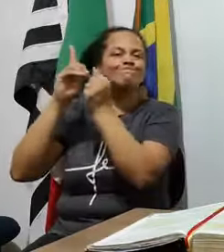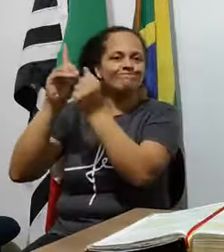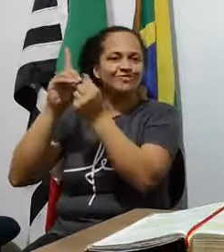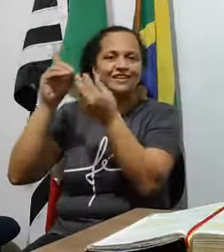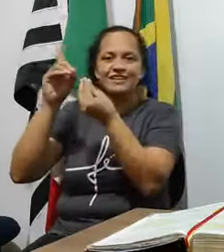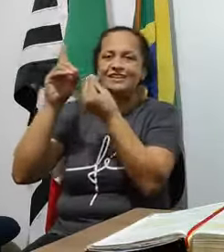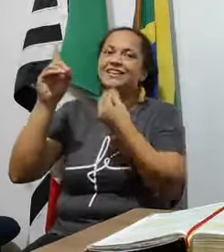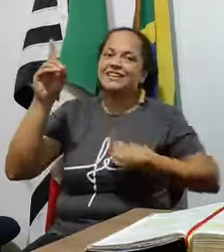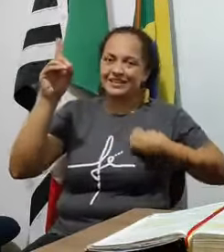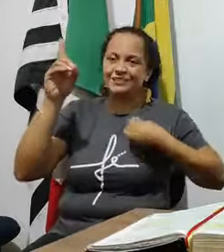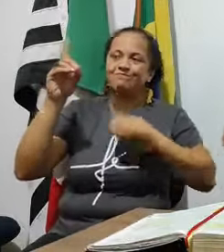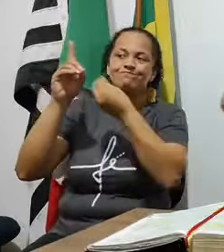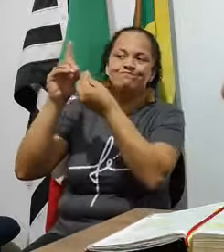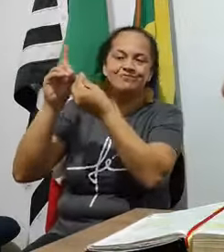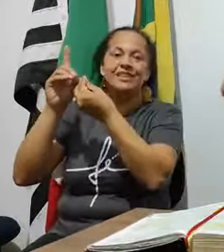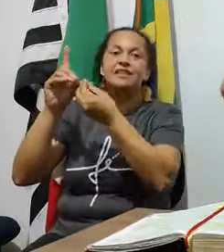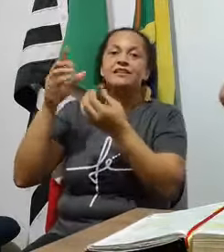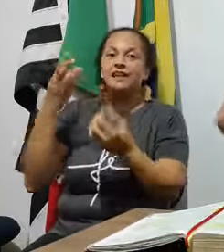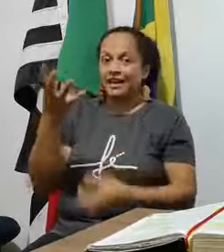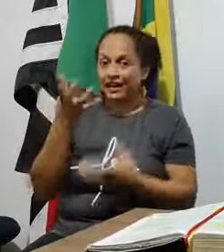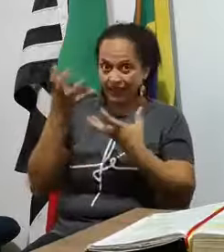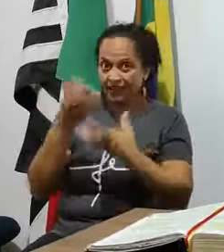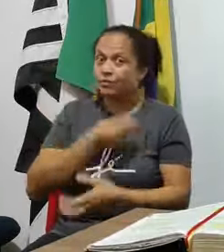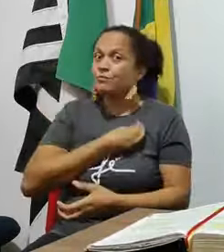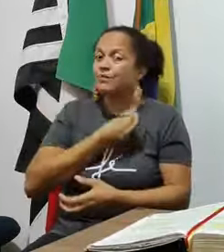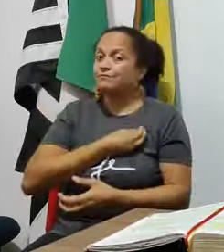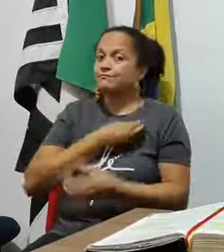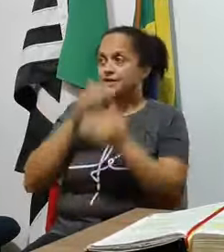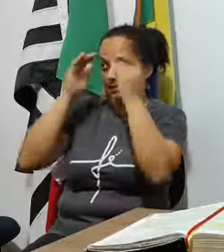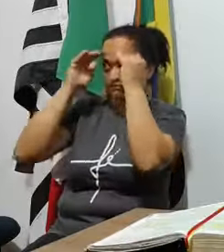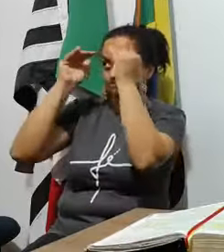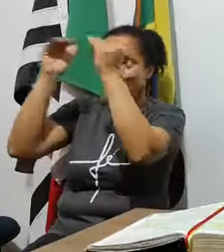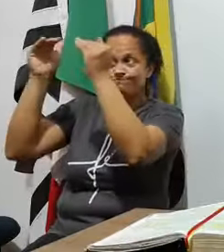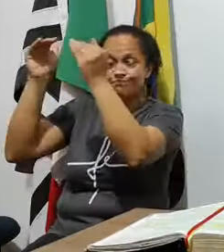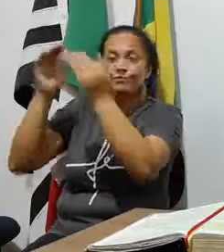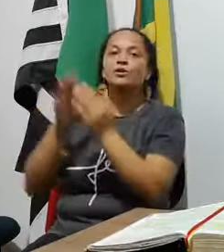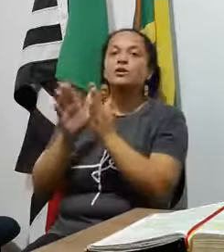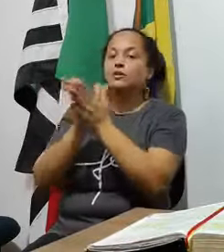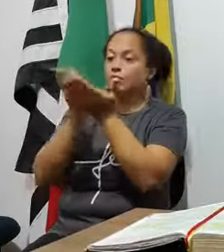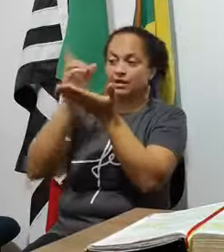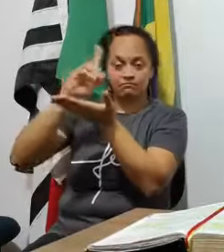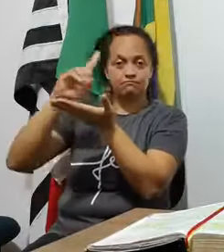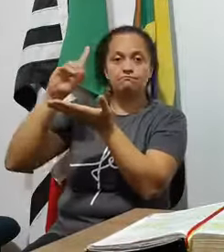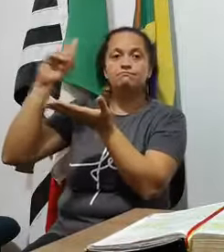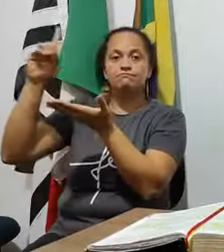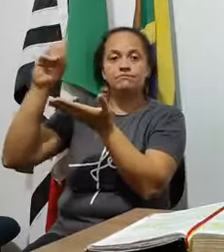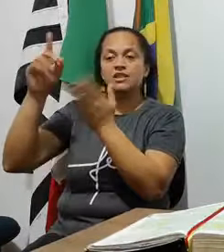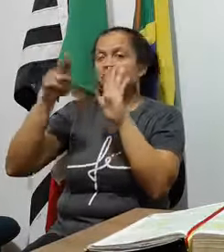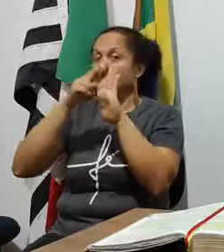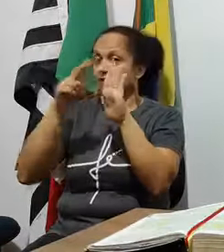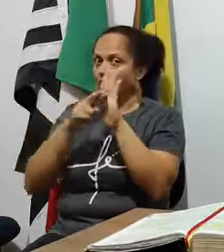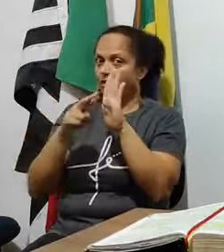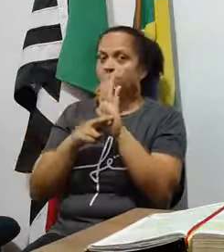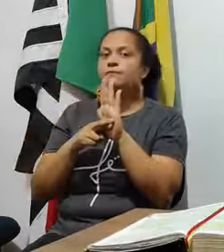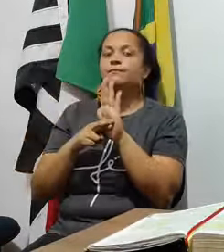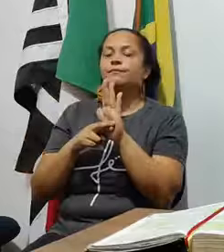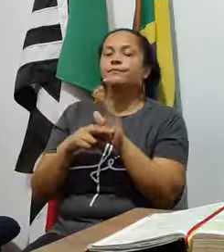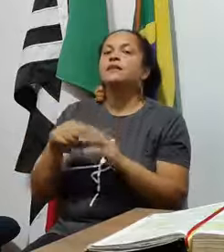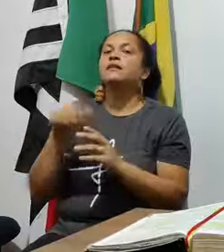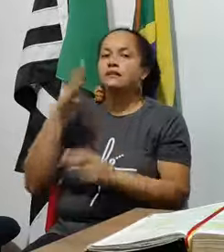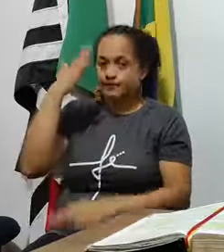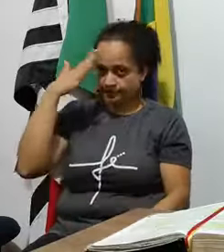viver uma vida que agrada a Deus, uma vida comprometida com a palavra, com os princípios da palavra, fique